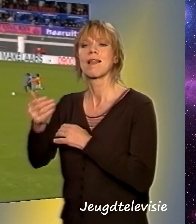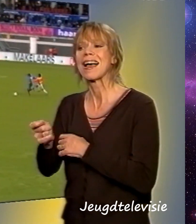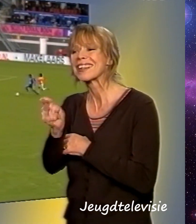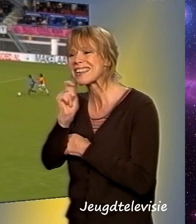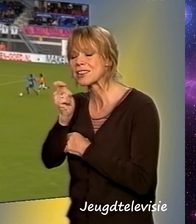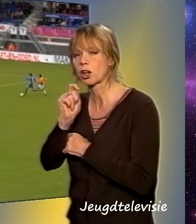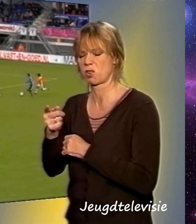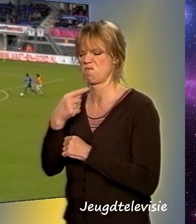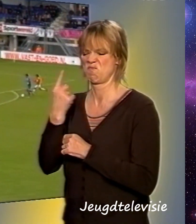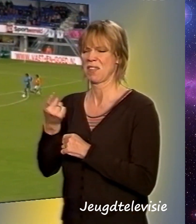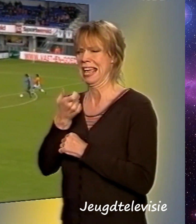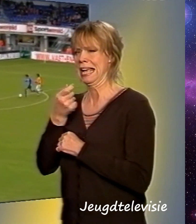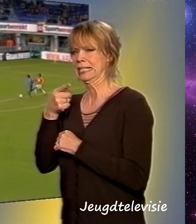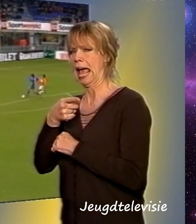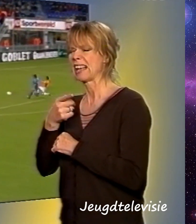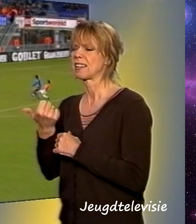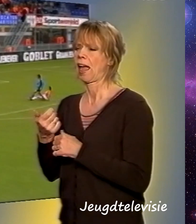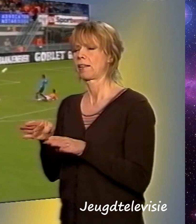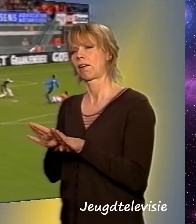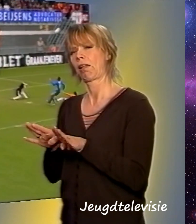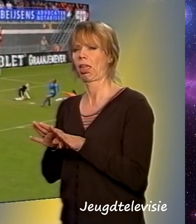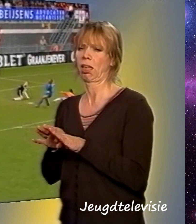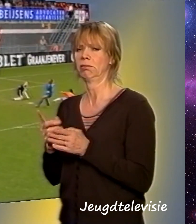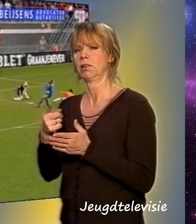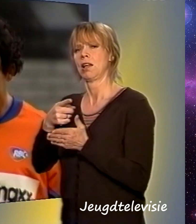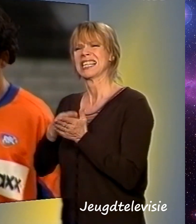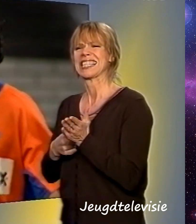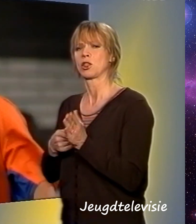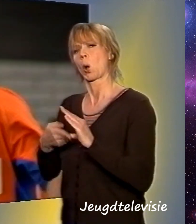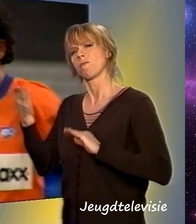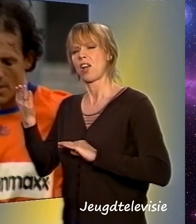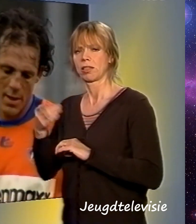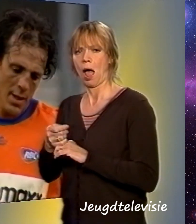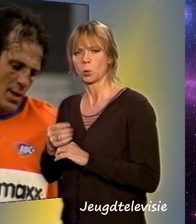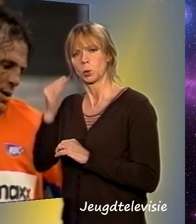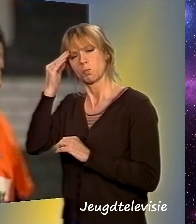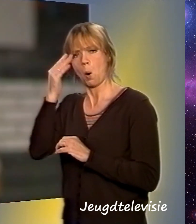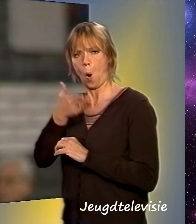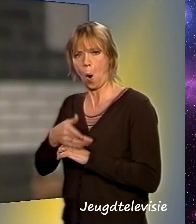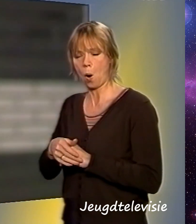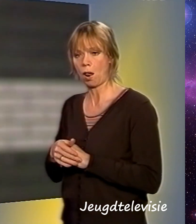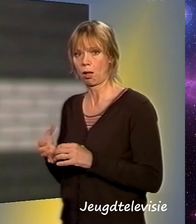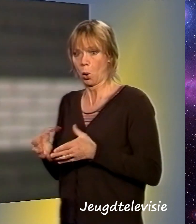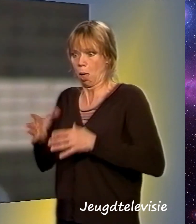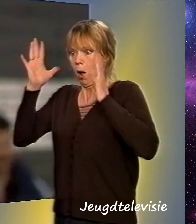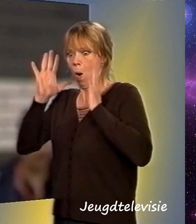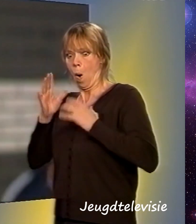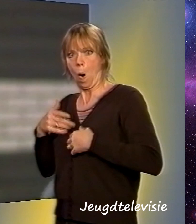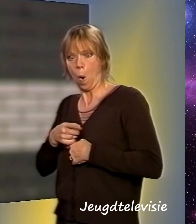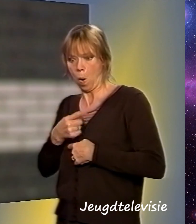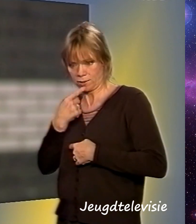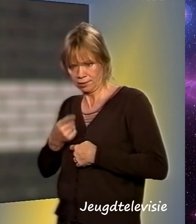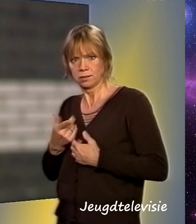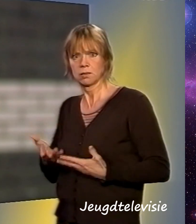scheidsrechter het lijkt op iemand met het syndroom van down en margot wordt zo iemand ook wel genoemd zijn club vond die uitspraak niet kunnen